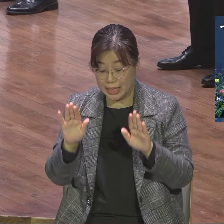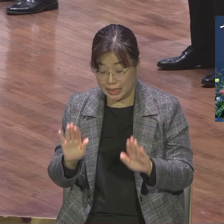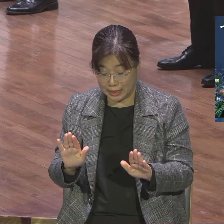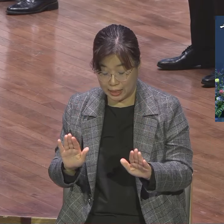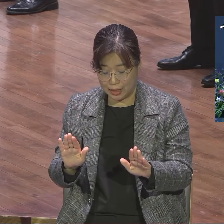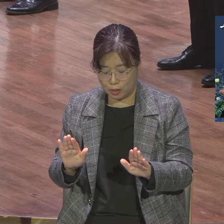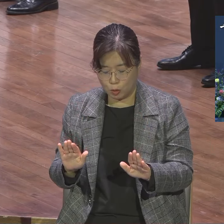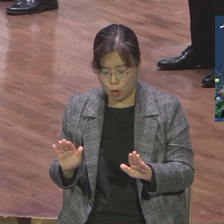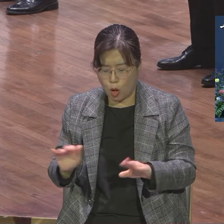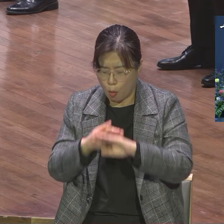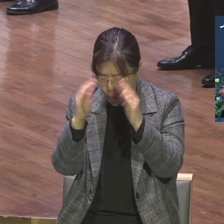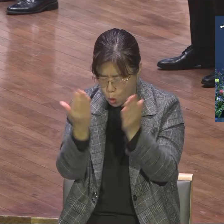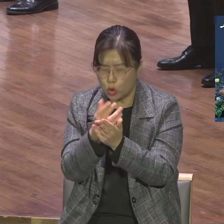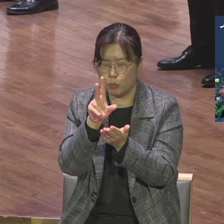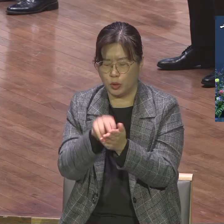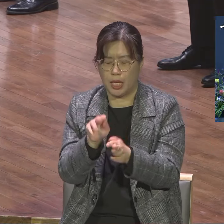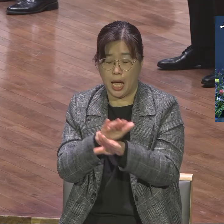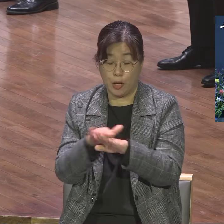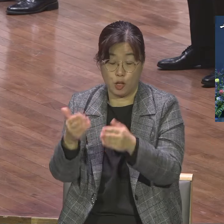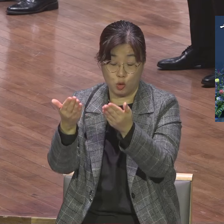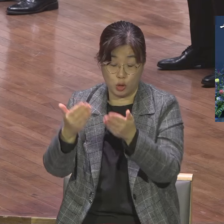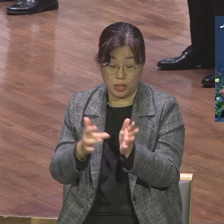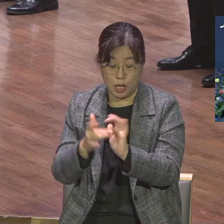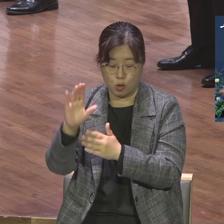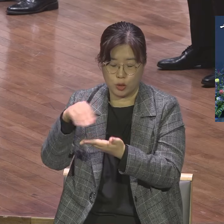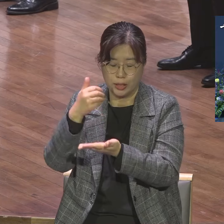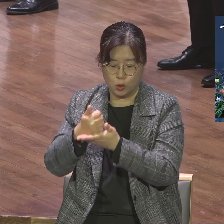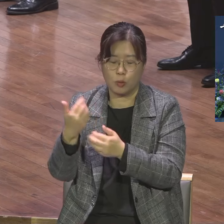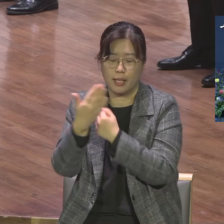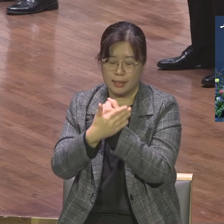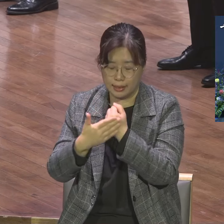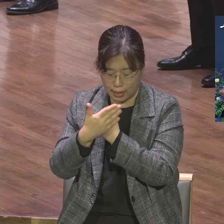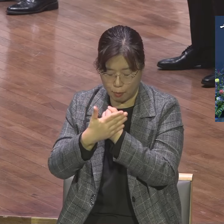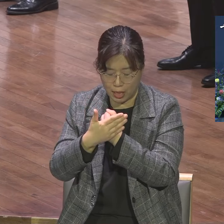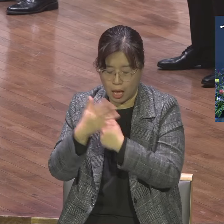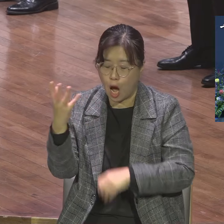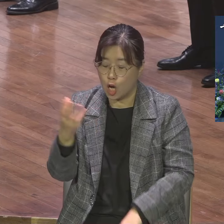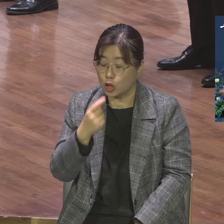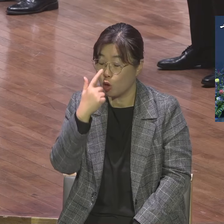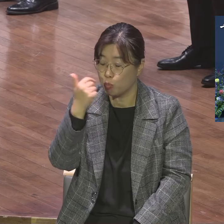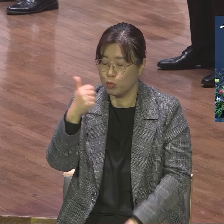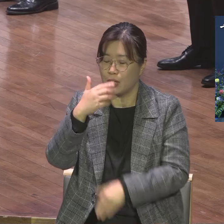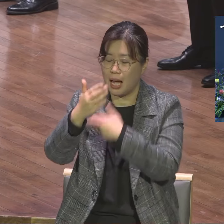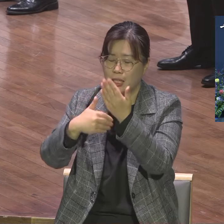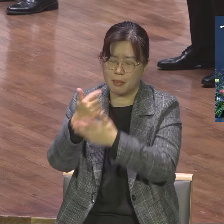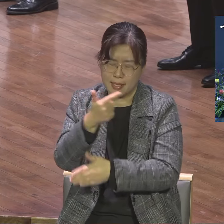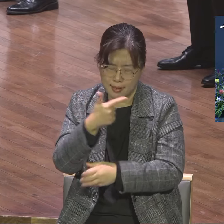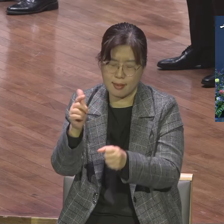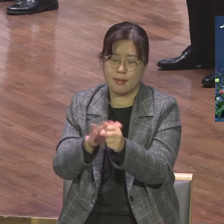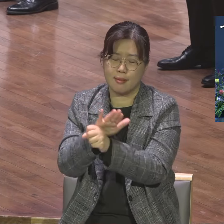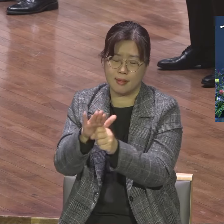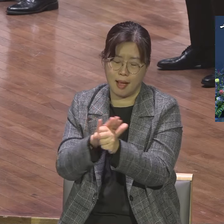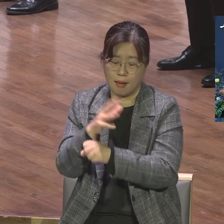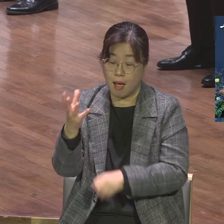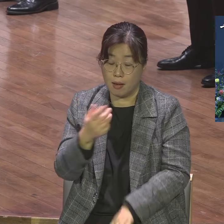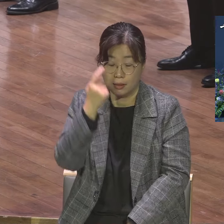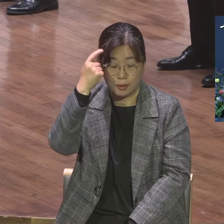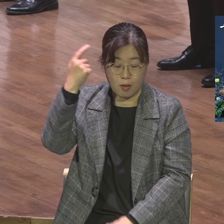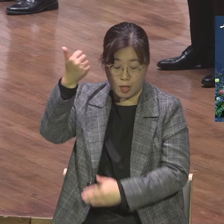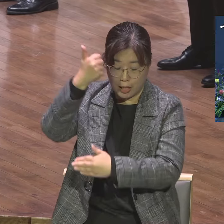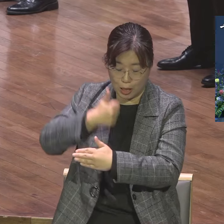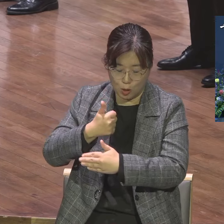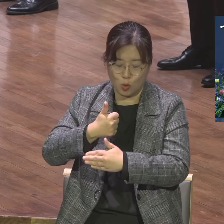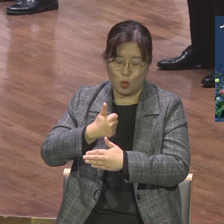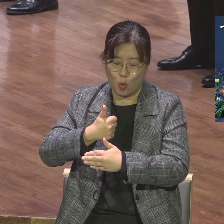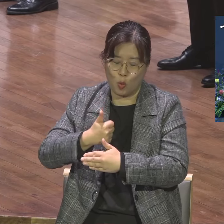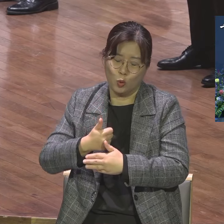이제는 모든 문제 해결자 되시는 예수 그리스도의 은혜와 성부 하나님의 크신 사랑과 성령의 내주 인도